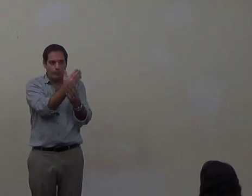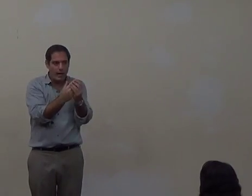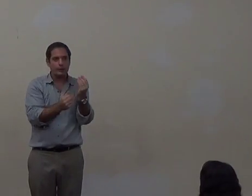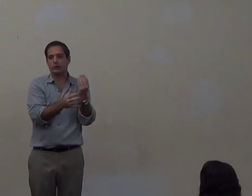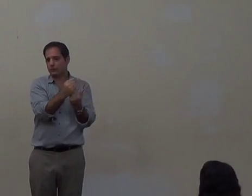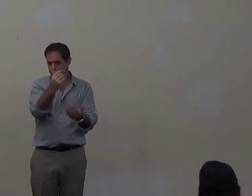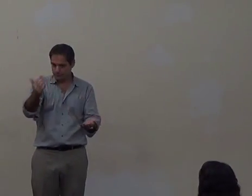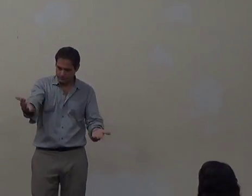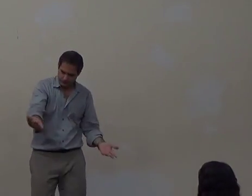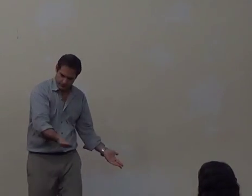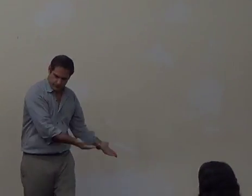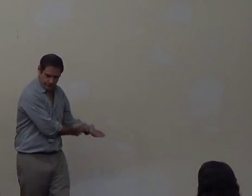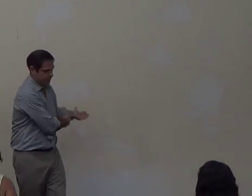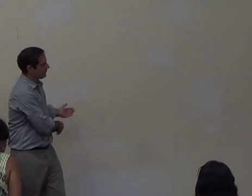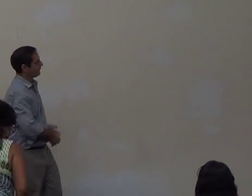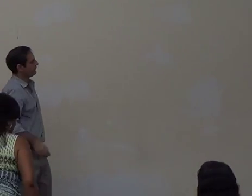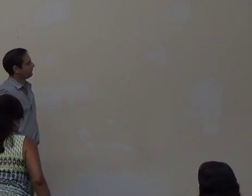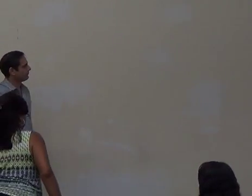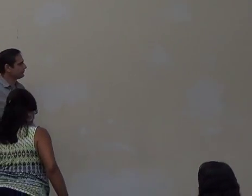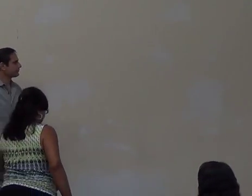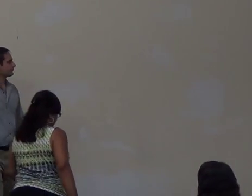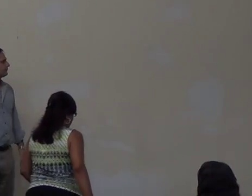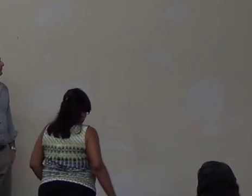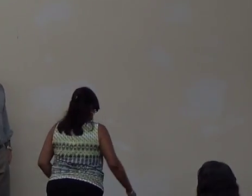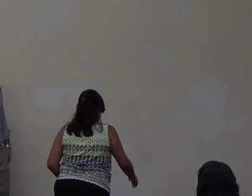tiene en sus manos.